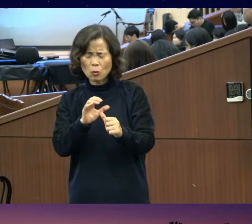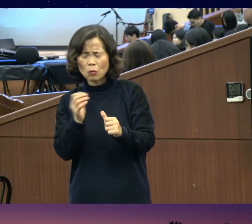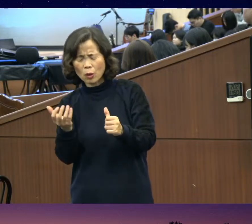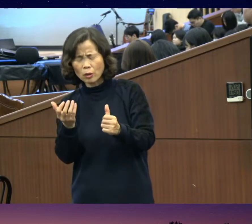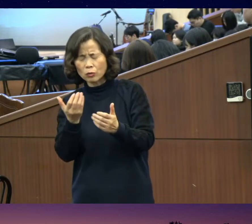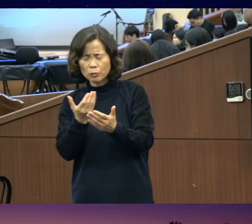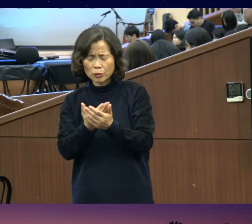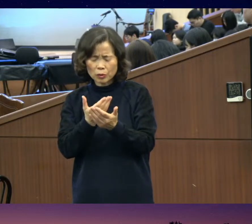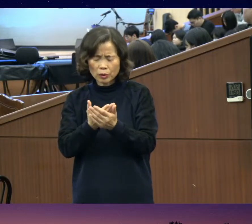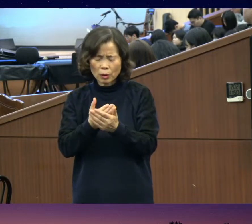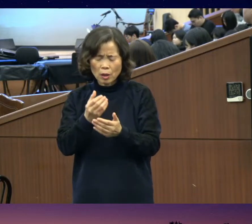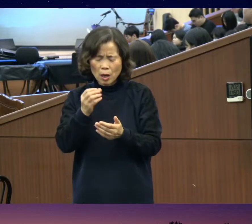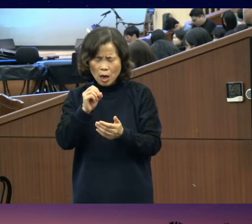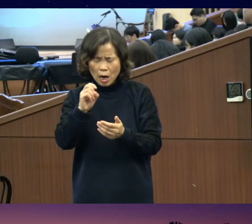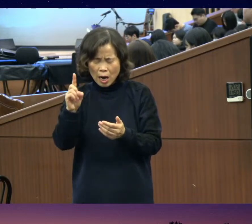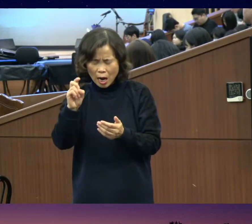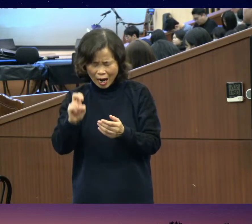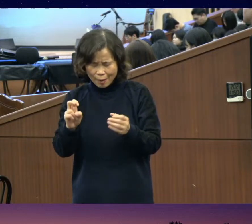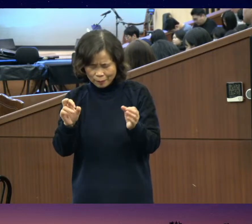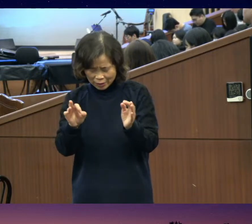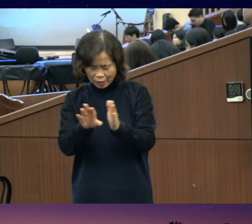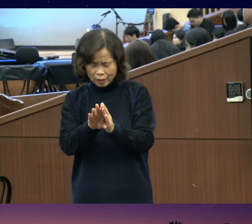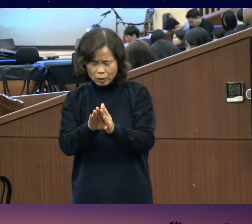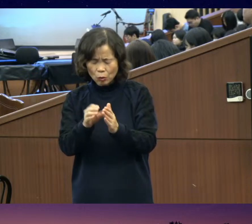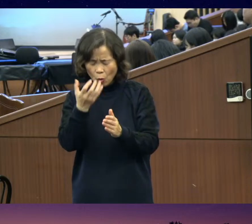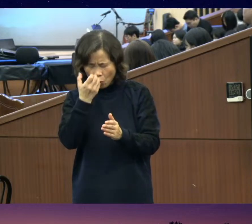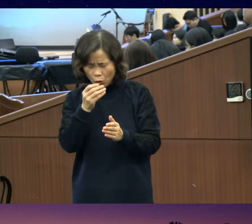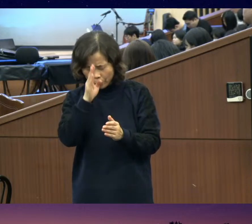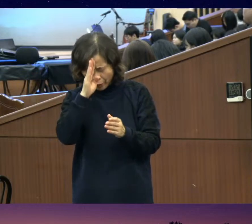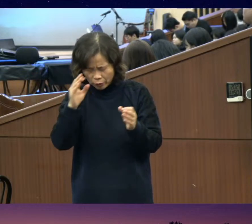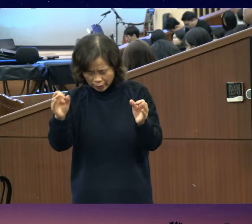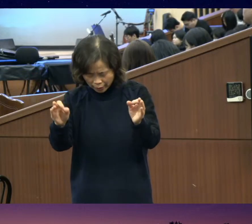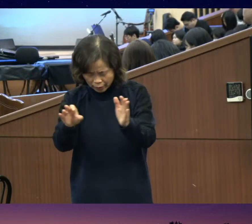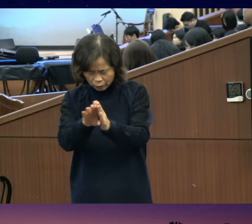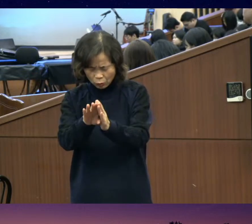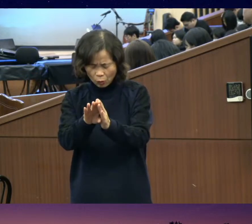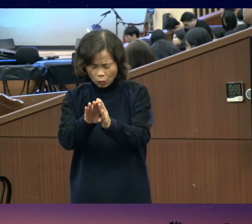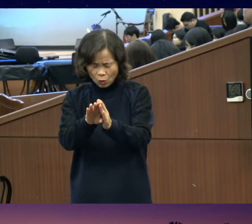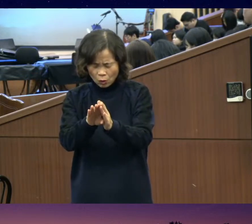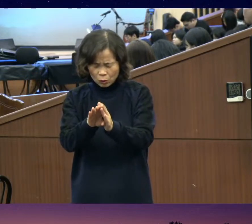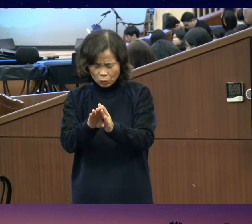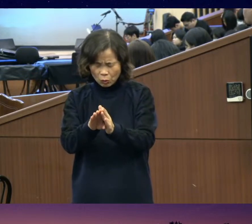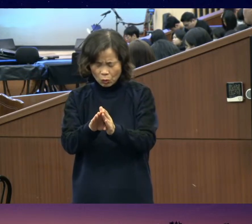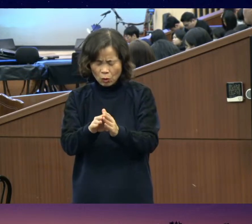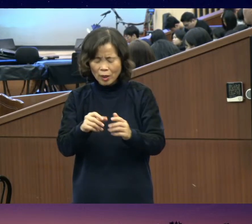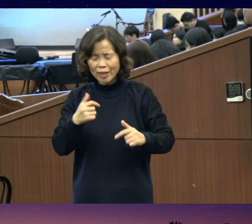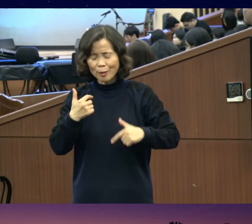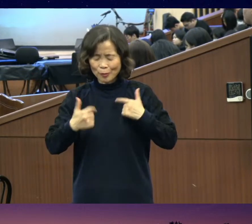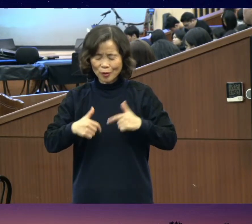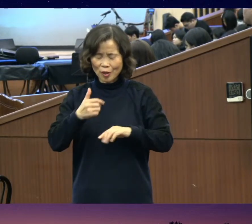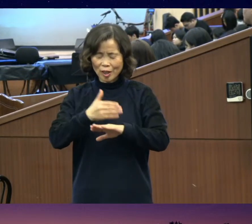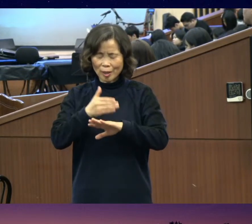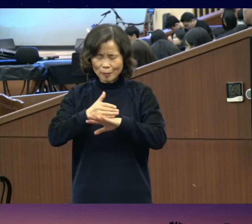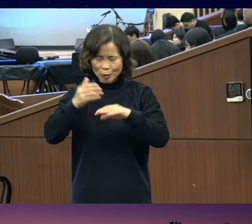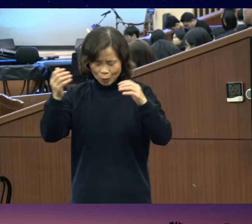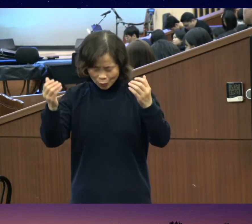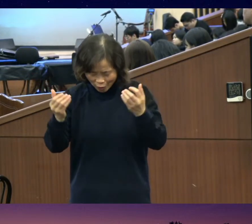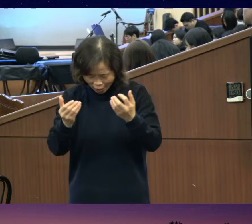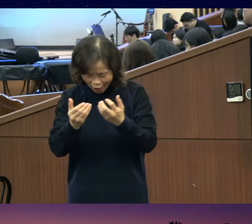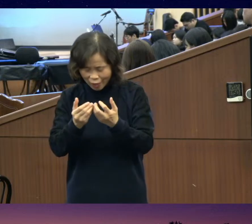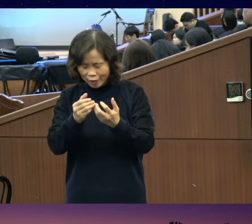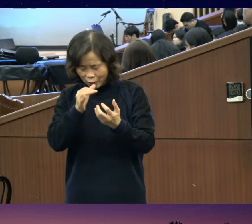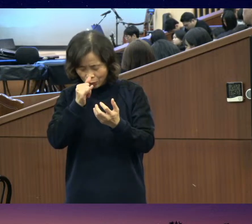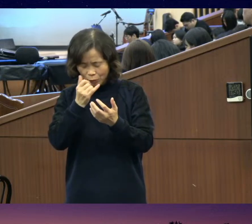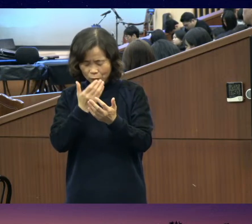주시옵소서. 암덩어리가 떨어져 나가게 하시고 우울증이 사라지게 하여 주시옵시고 기쁨과 감사가 넘치는 밤 되게